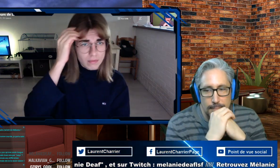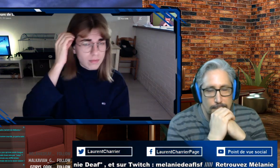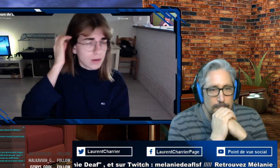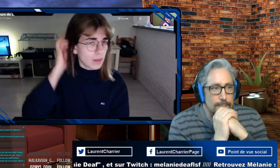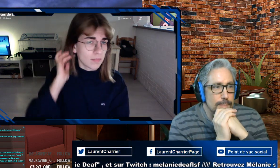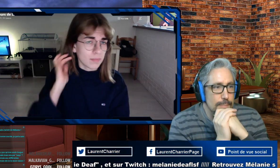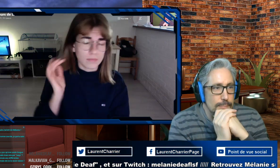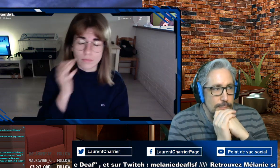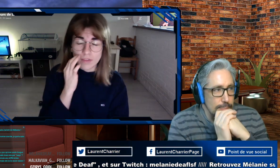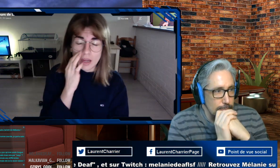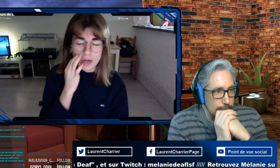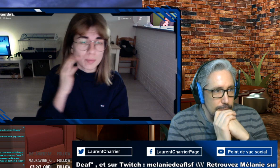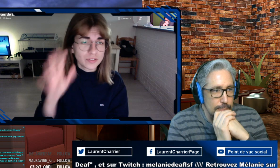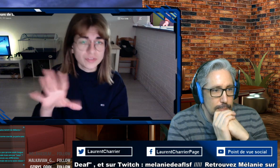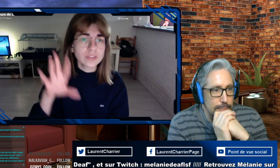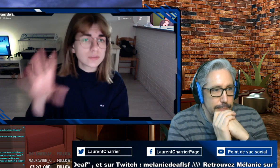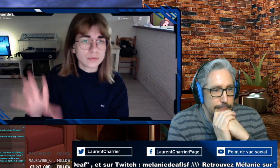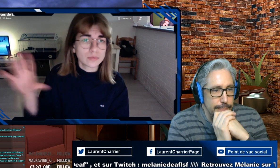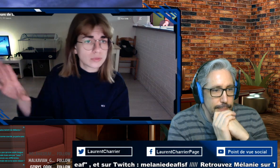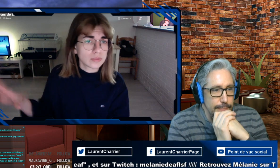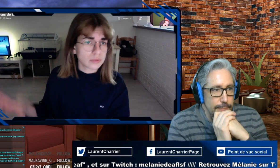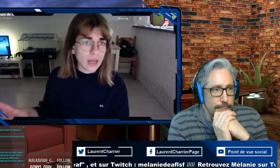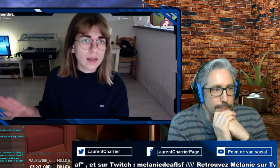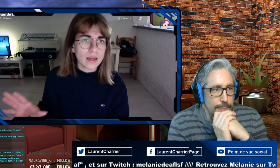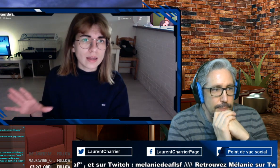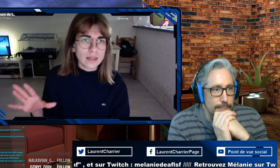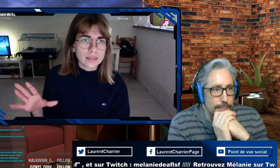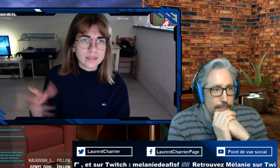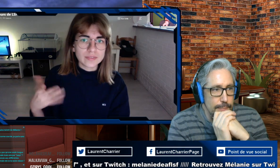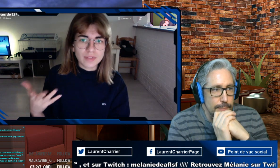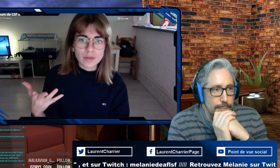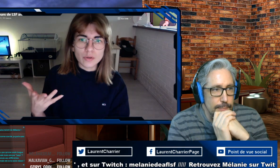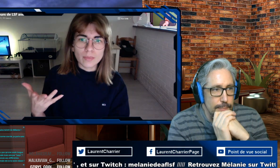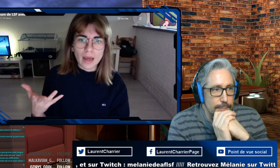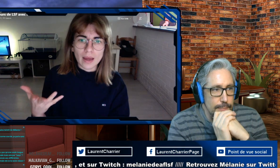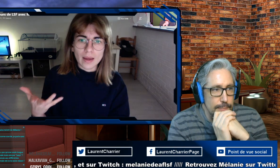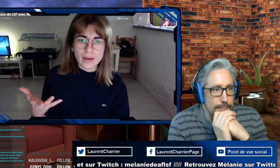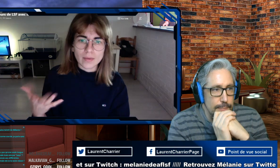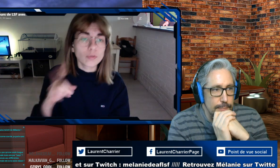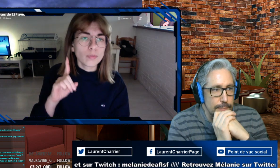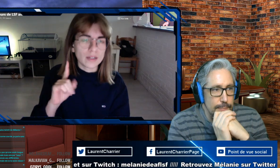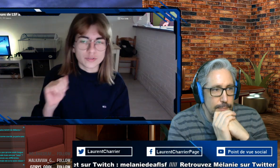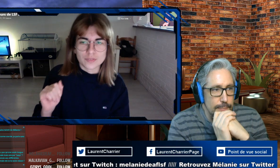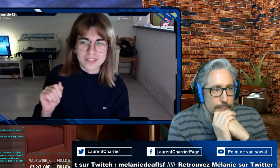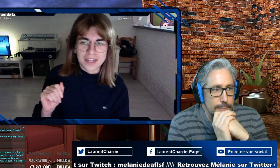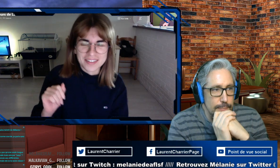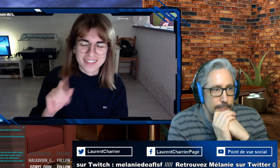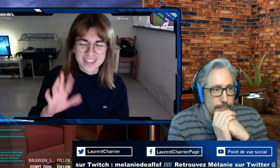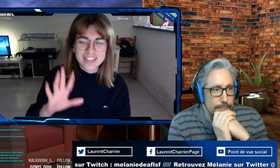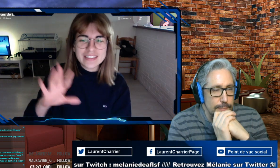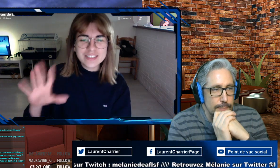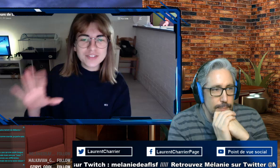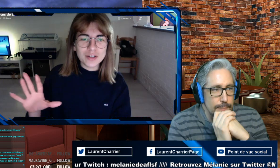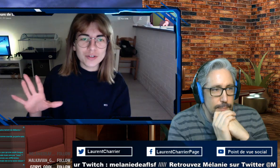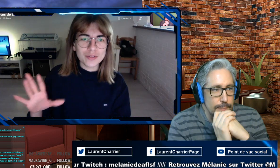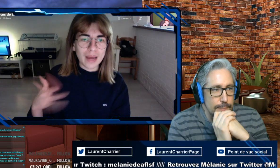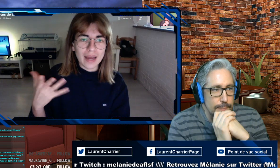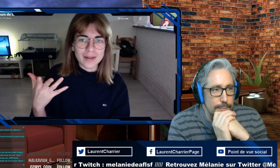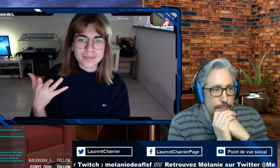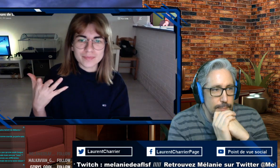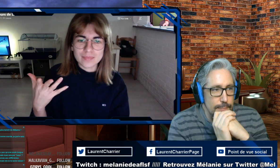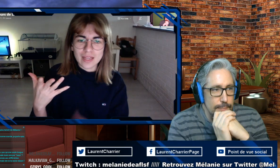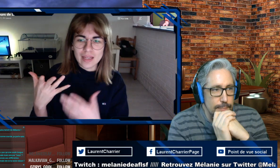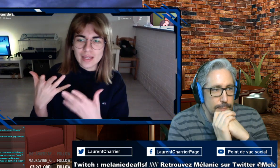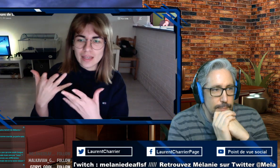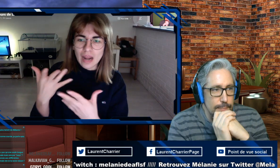l'anglais, enfin, la Belgique, tout ça. Ce qui fait que, bah, le Belgique, ce qui fait que